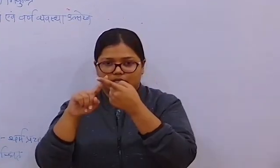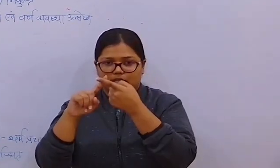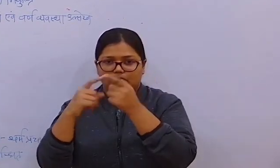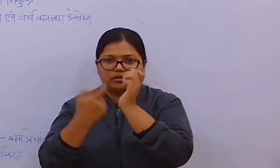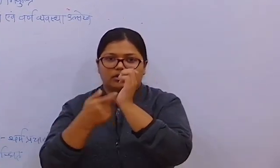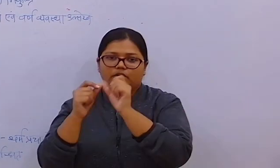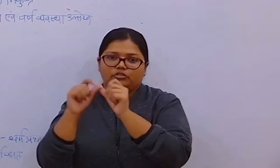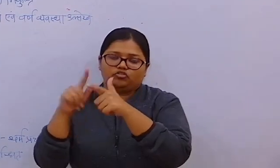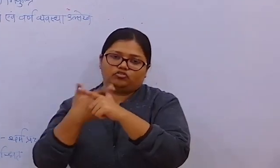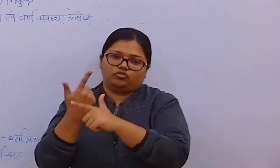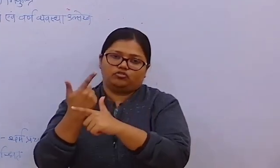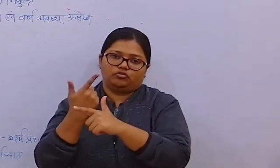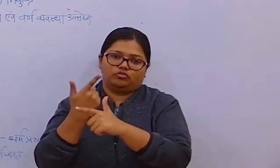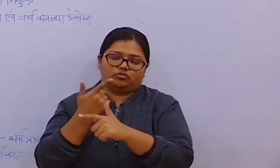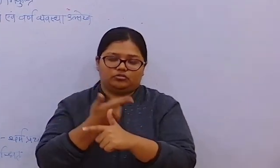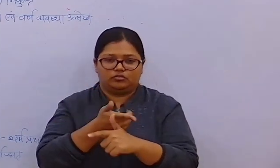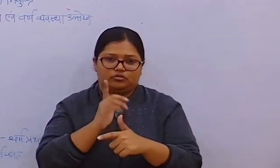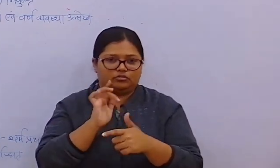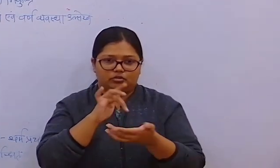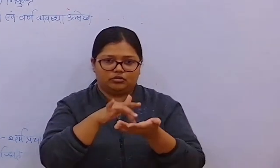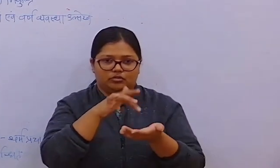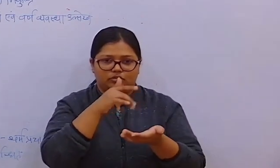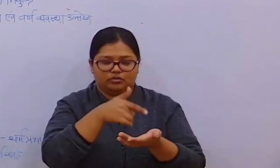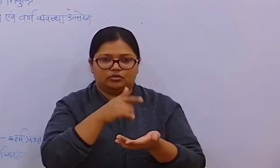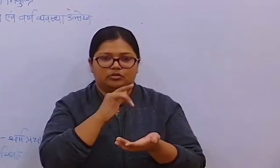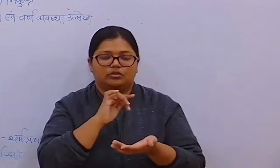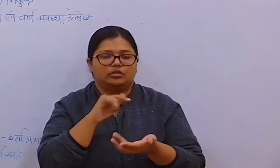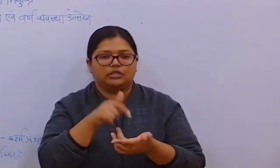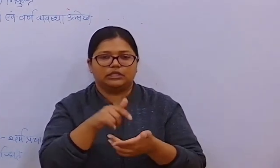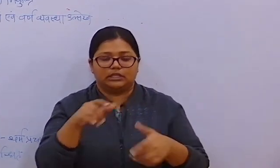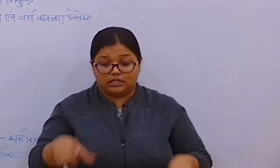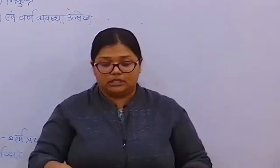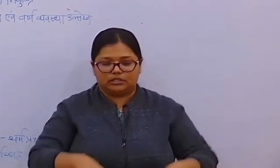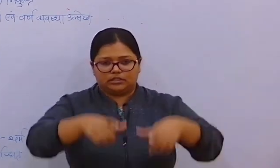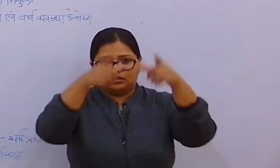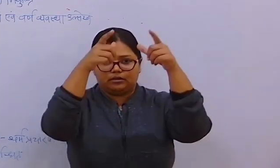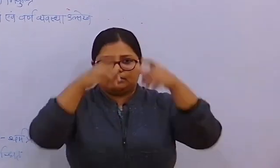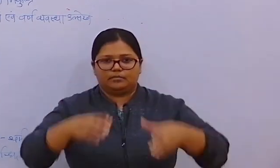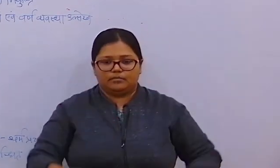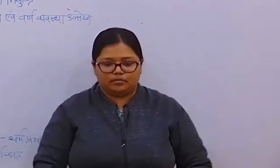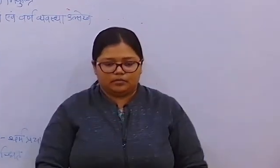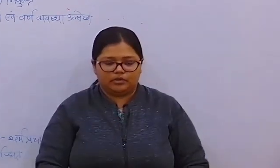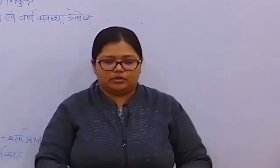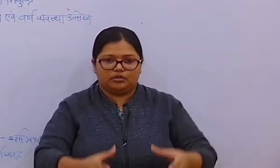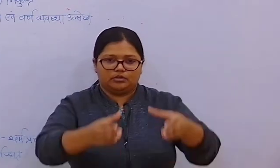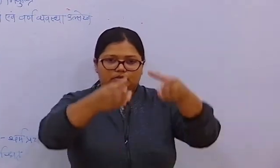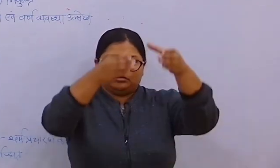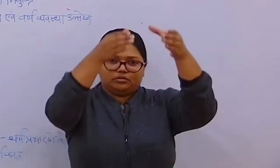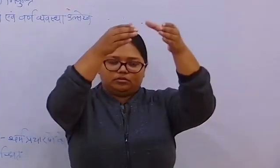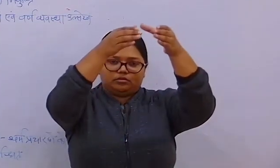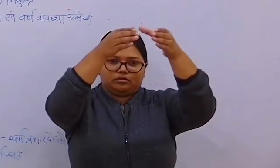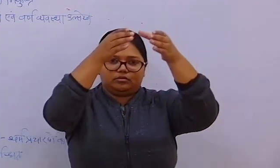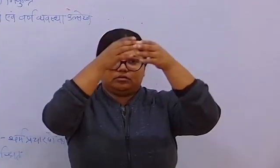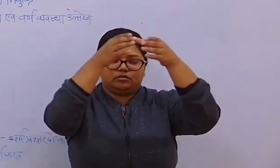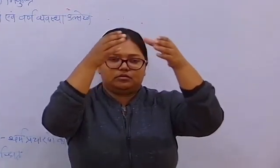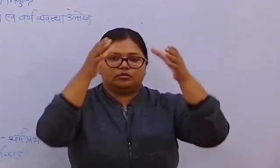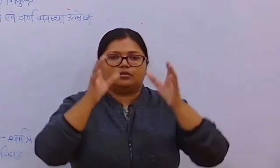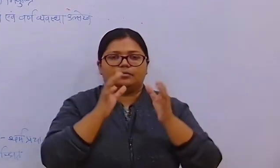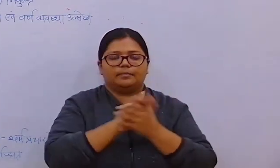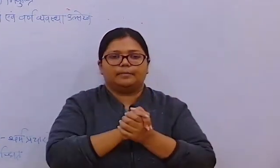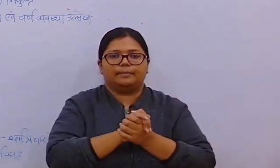एरे राज, लरिया एरे राज, लरिया एरे राज, लरिया